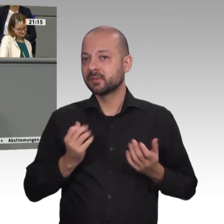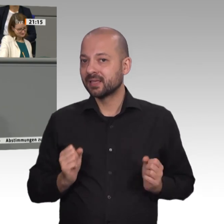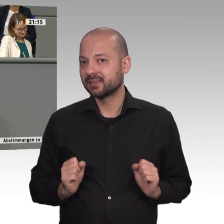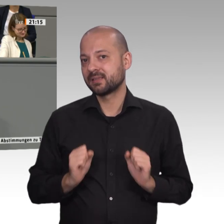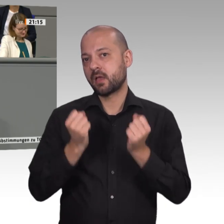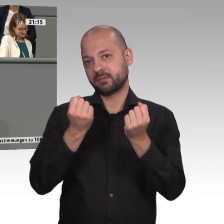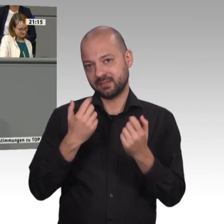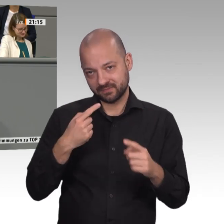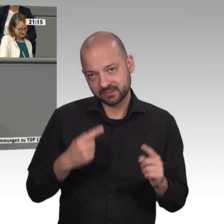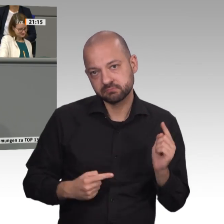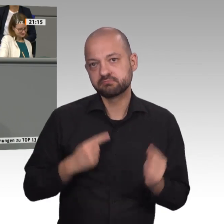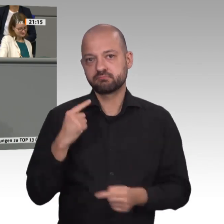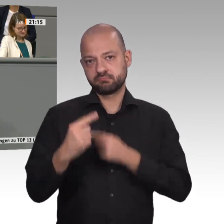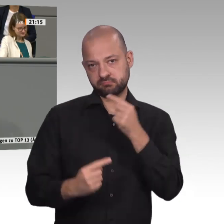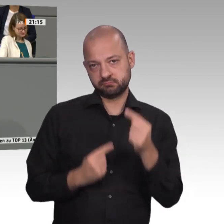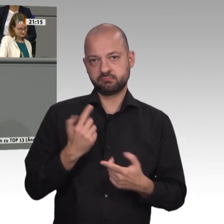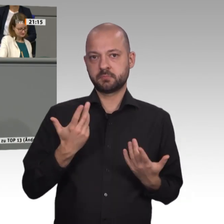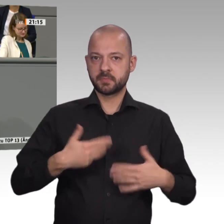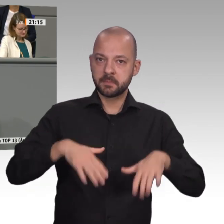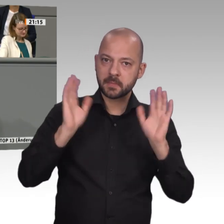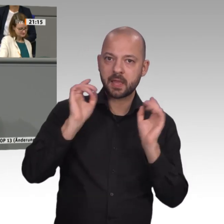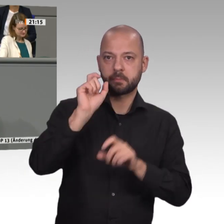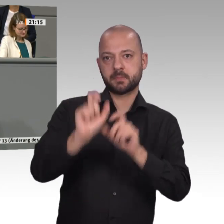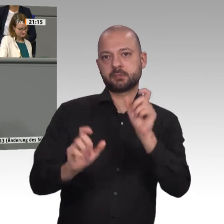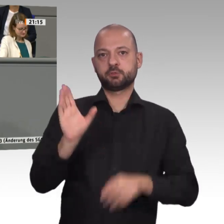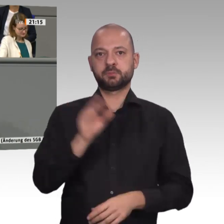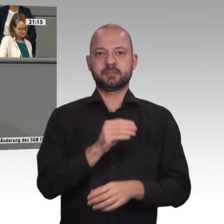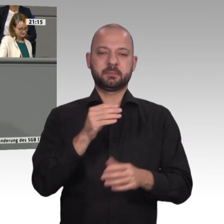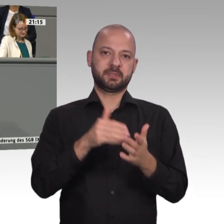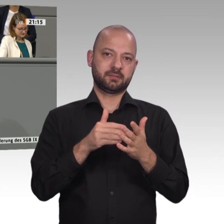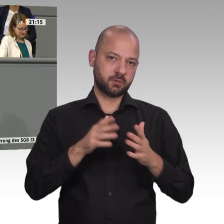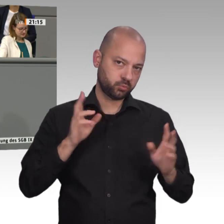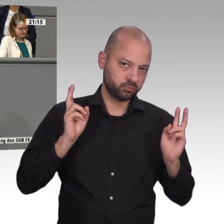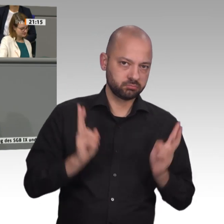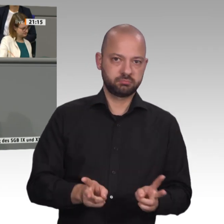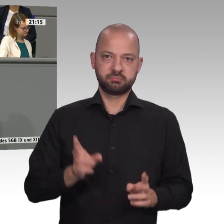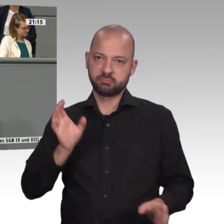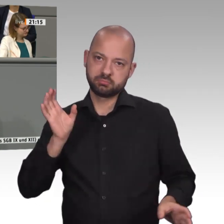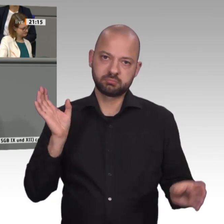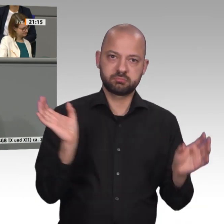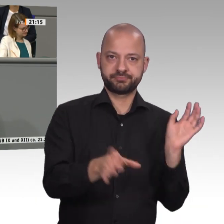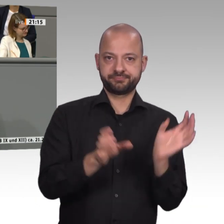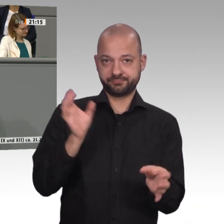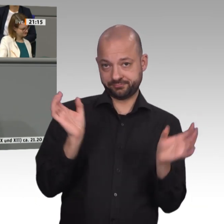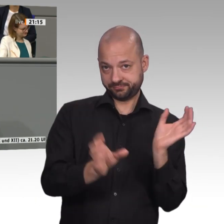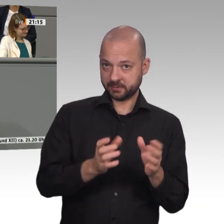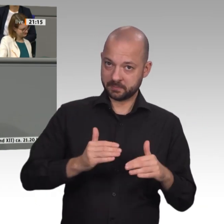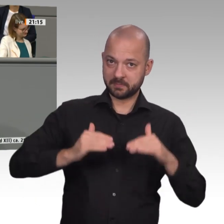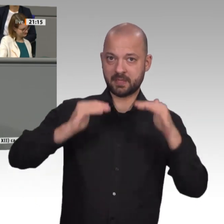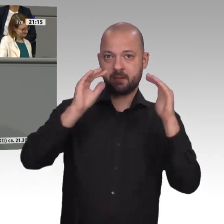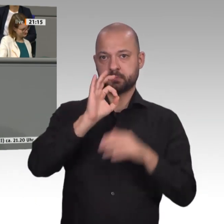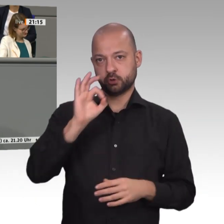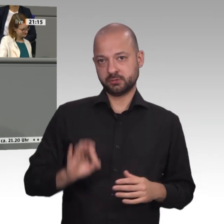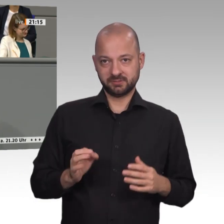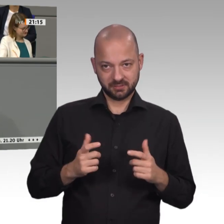19. Geburtstag. Ich bin mal in den Katakomben des Deutschen Bundestages gewesen, so im Keller, mal im Archiv gekramt, und da gibt es eine